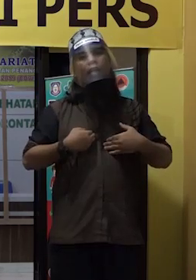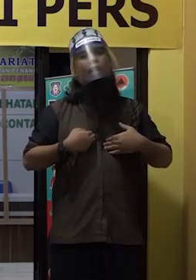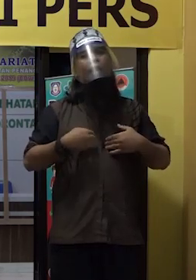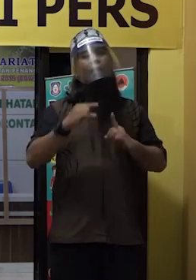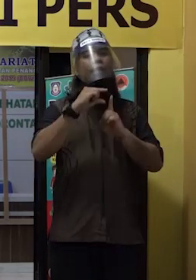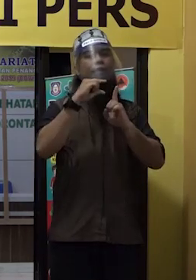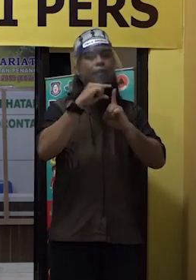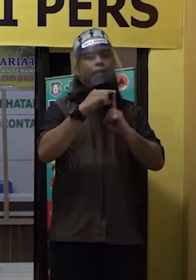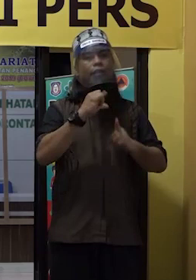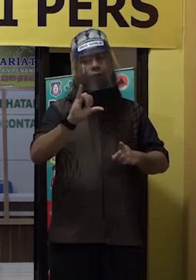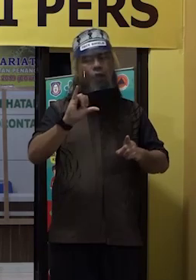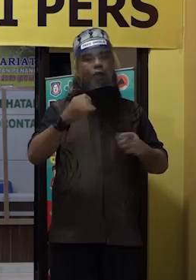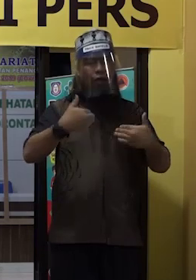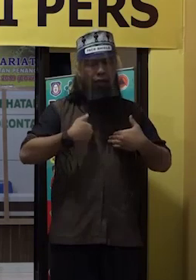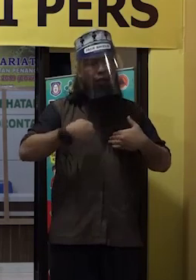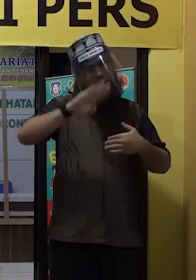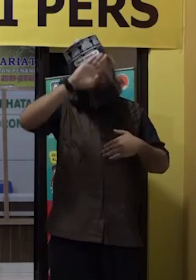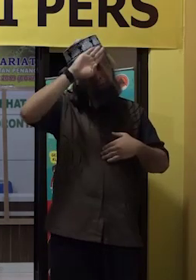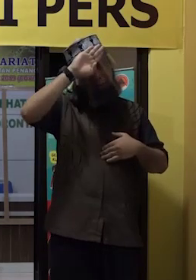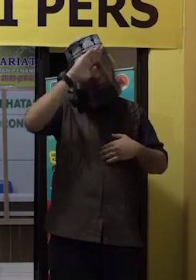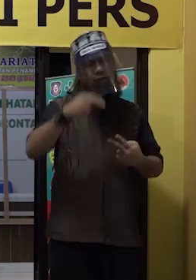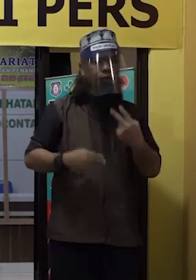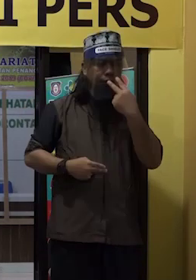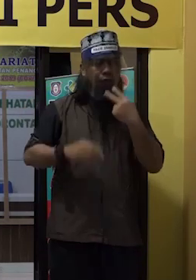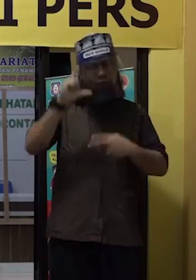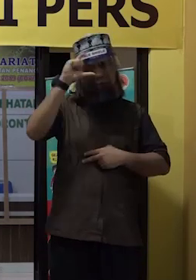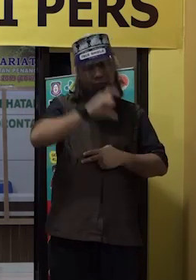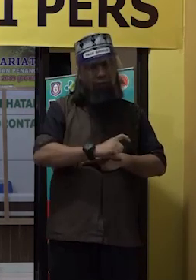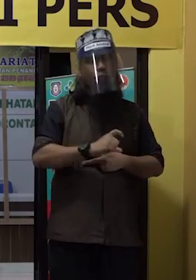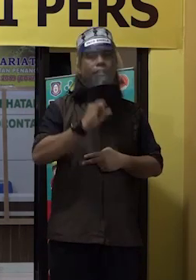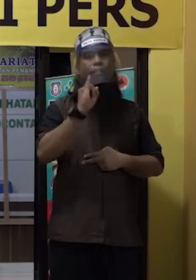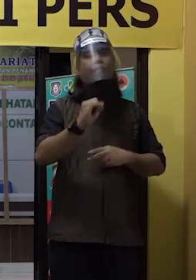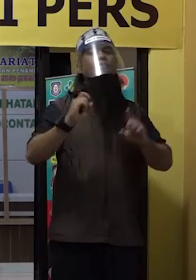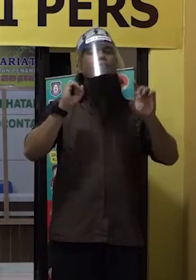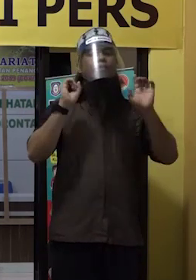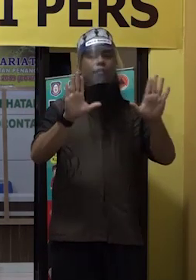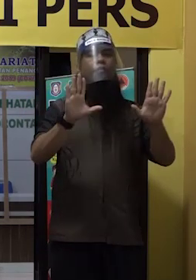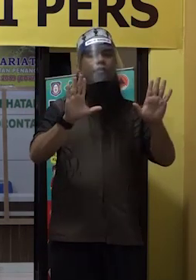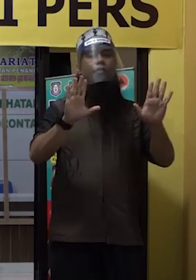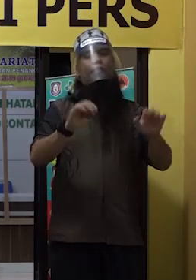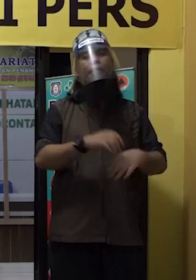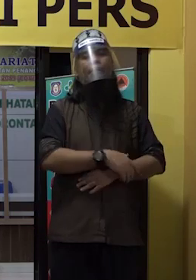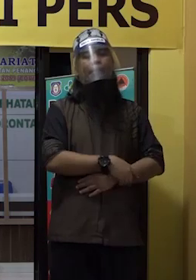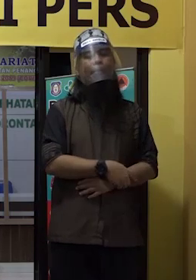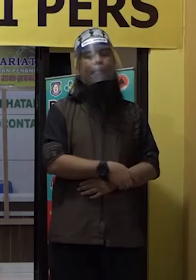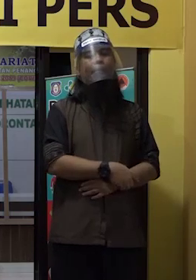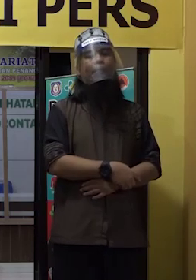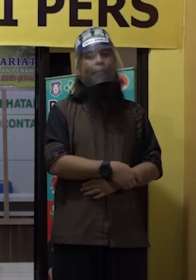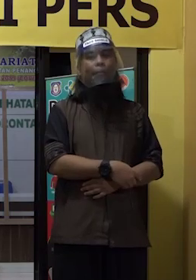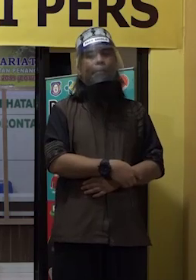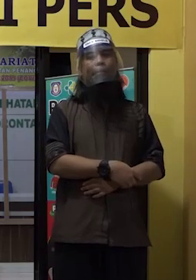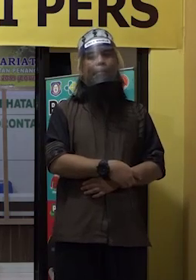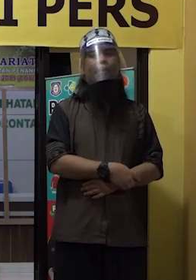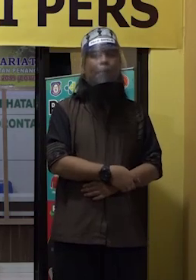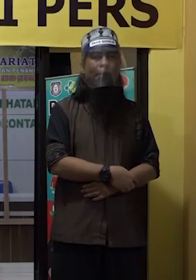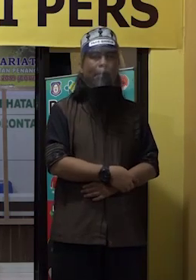tetapi tidak punya gejala, maka akan dilakukan karantina mandiri di samping karantina-karantina yang dilakukan